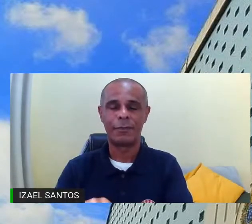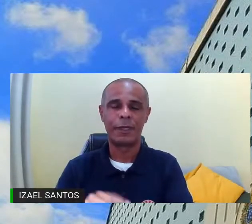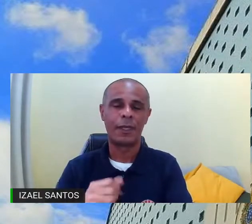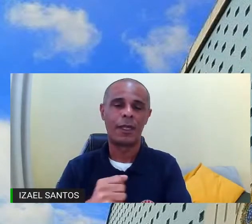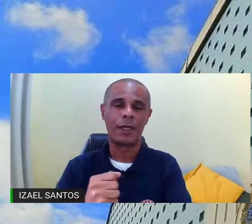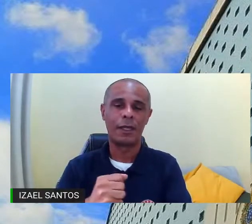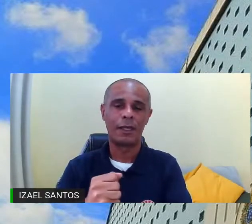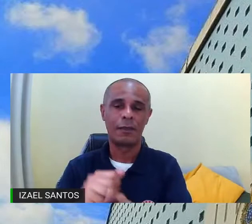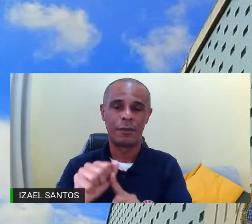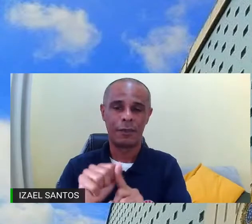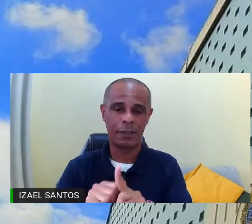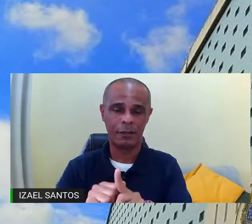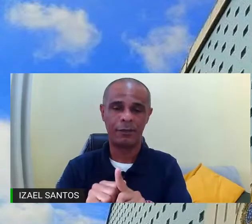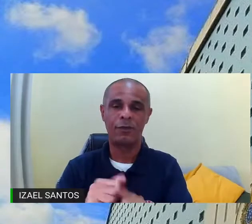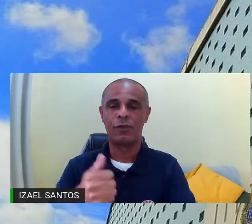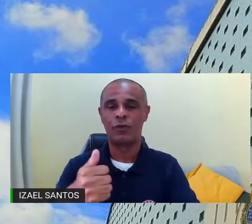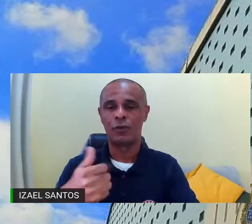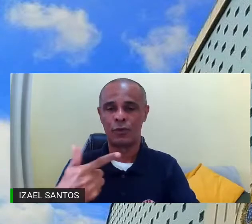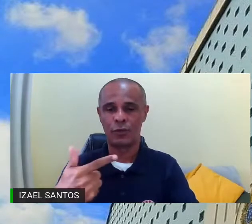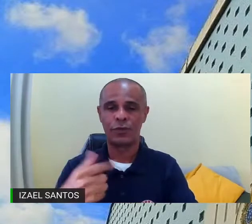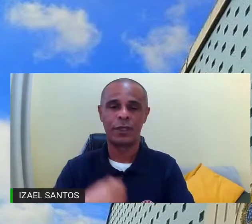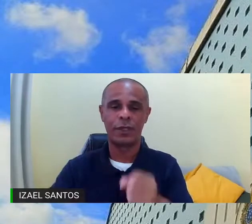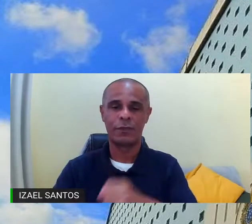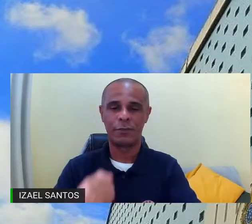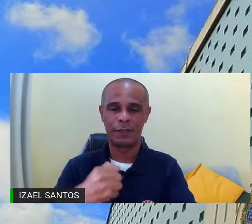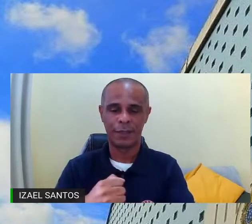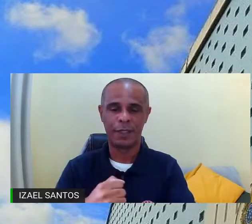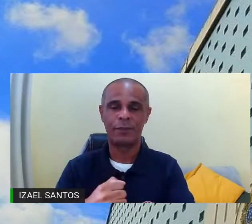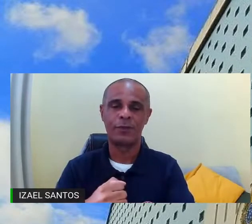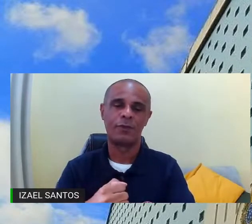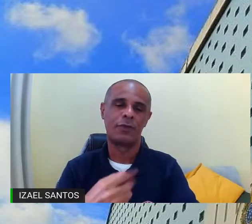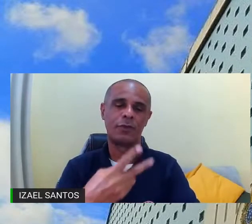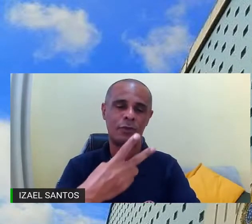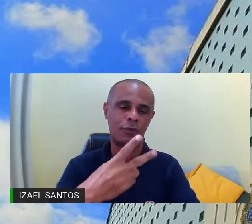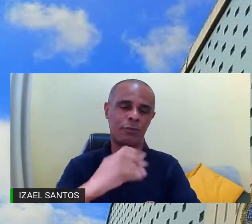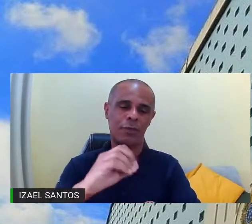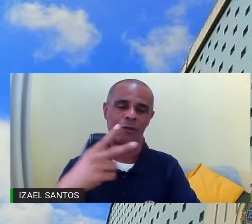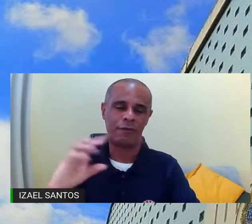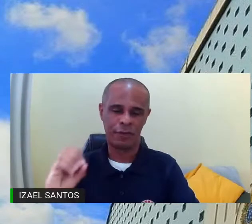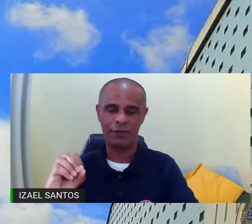do primeiro trimestre de 2020 era